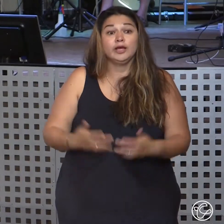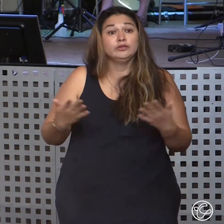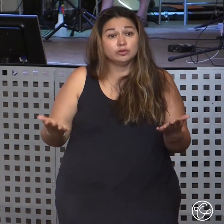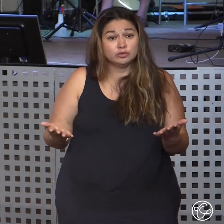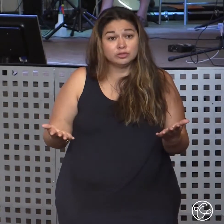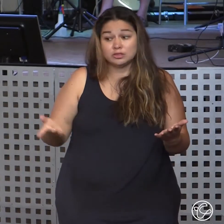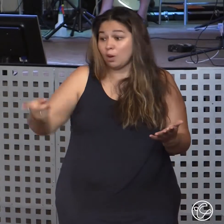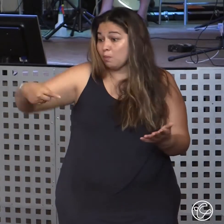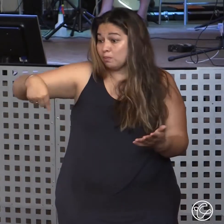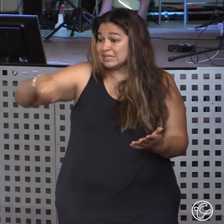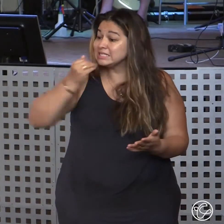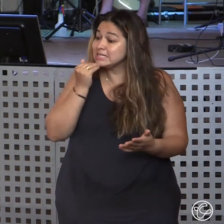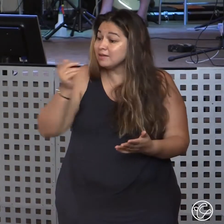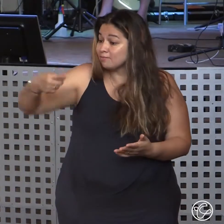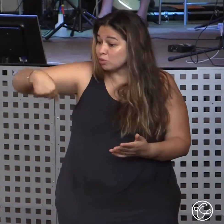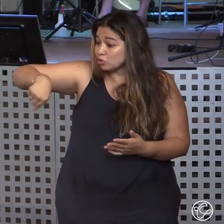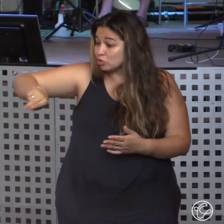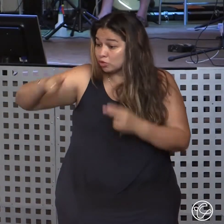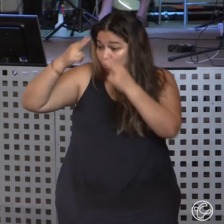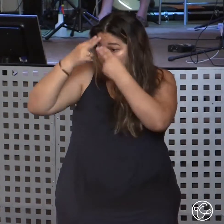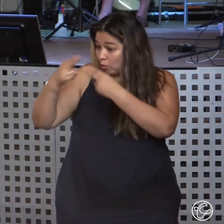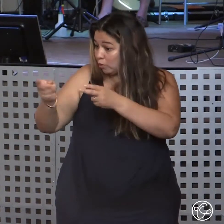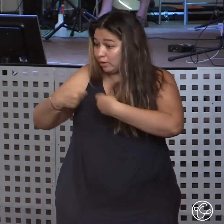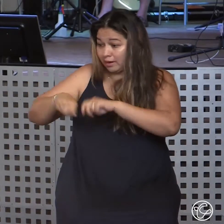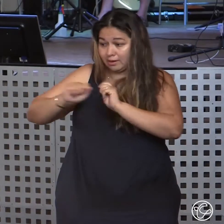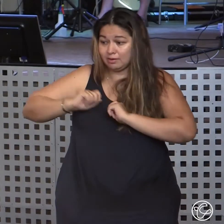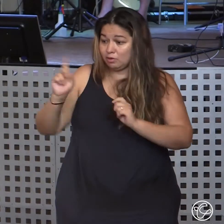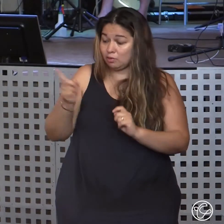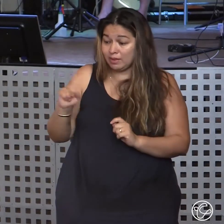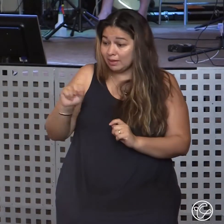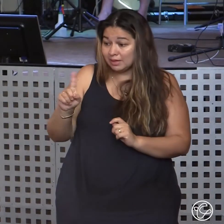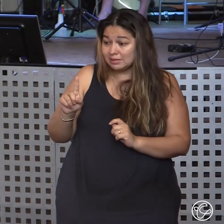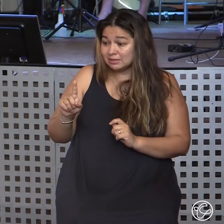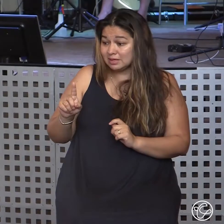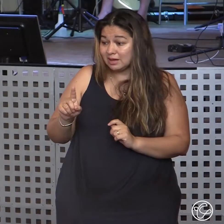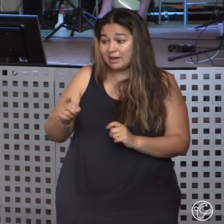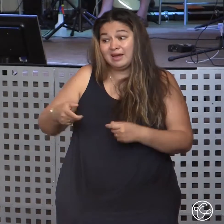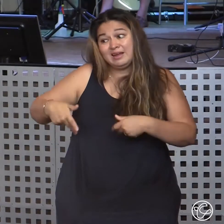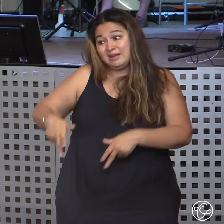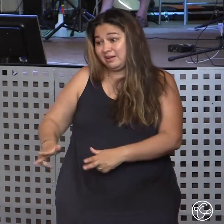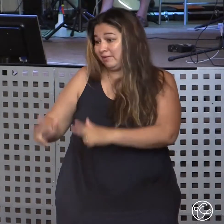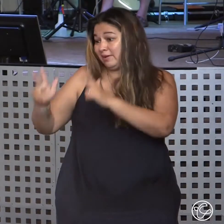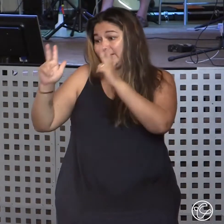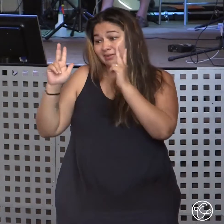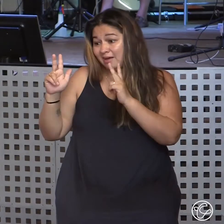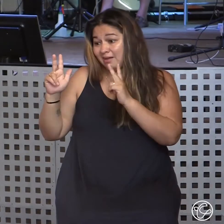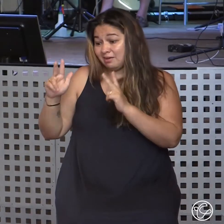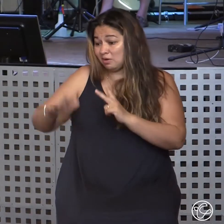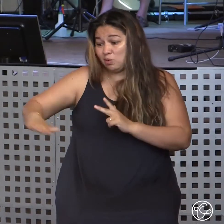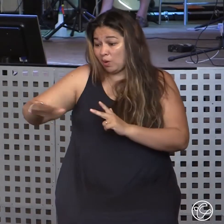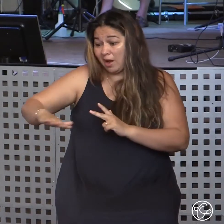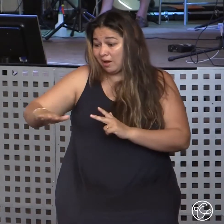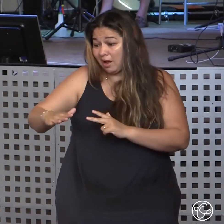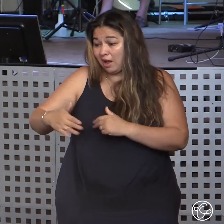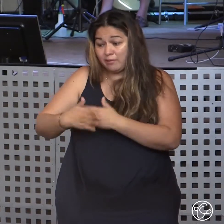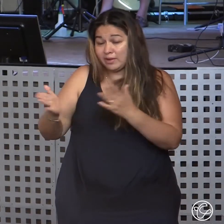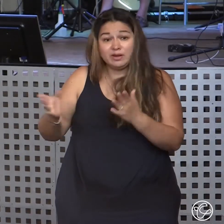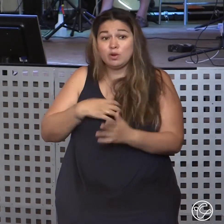libres. No podéis abrir un espacio para vuestra libertad por vuestra